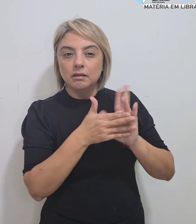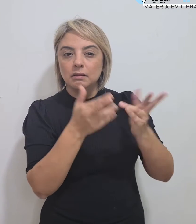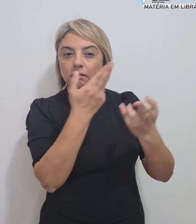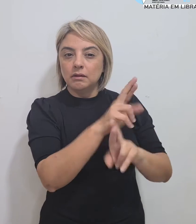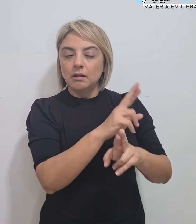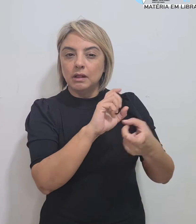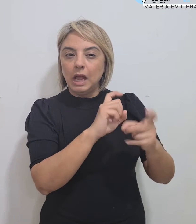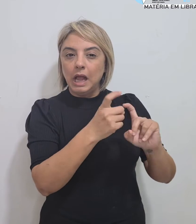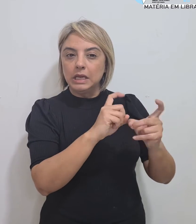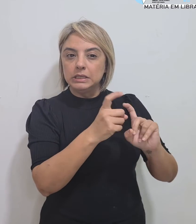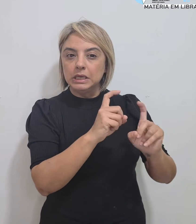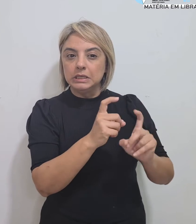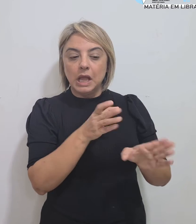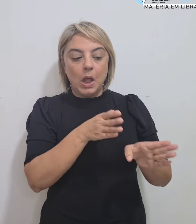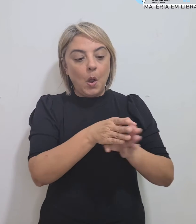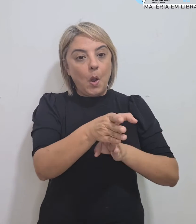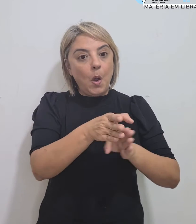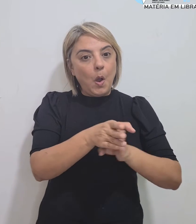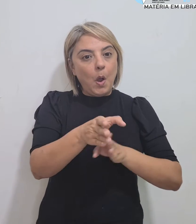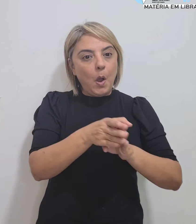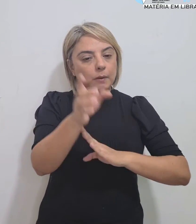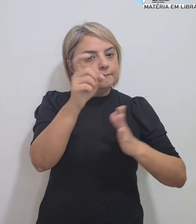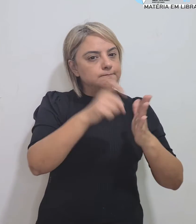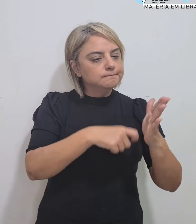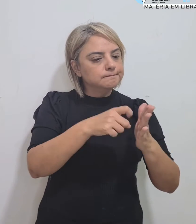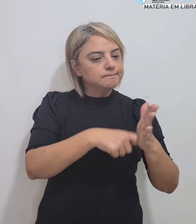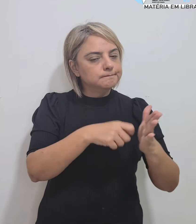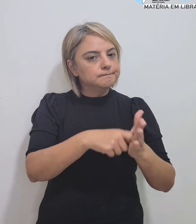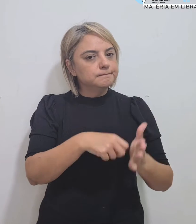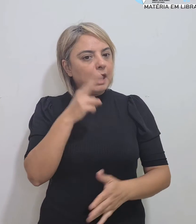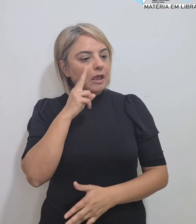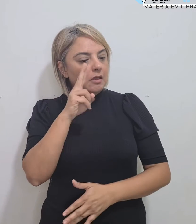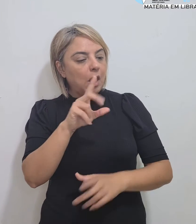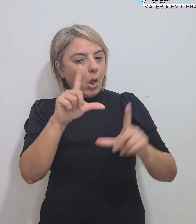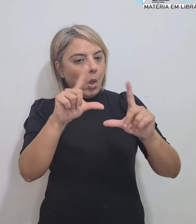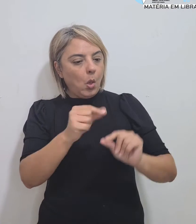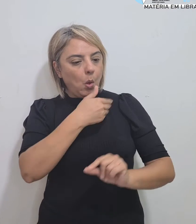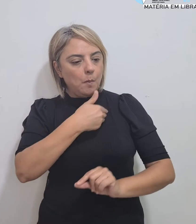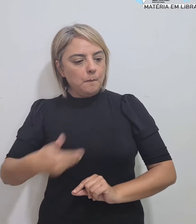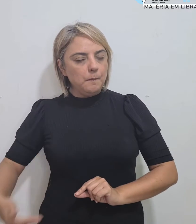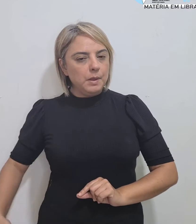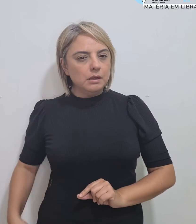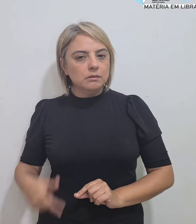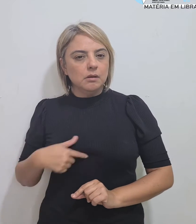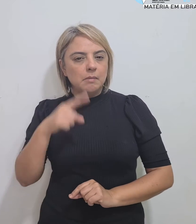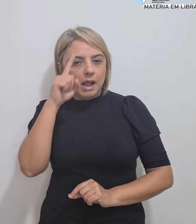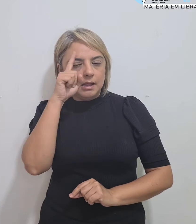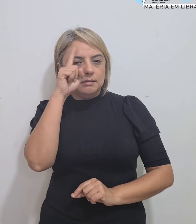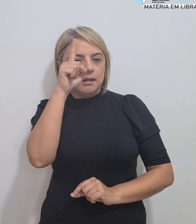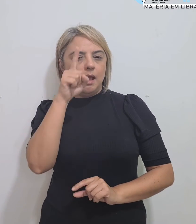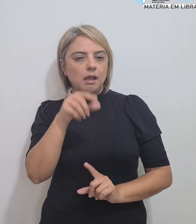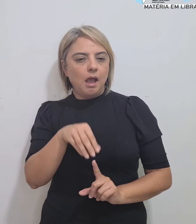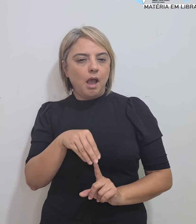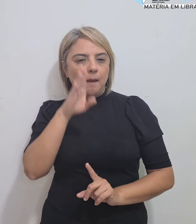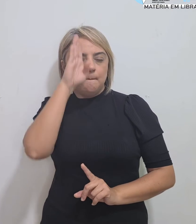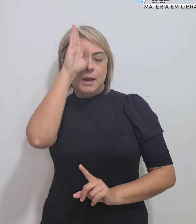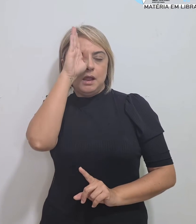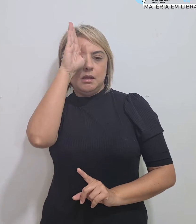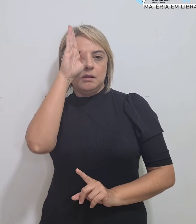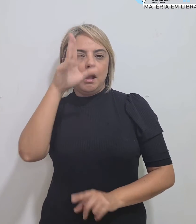reforma administrativa, com orientação fiscal e visão do Estado mínimo, uma concepção cuja prioridade é a